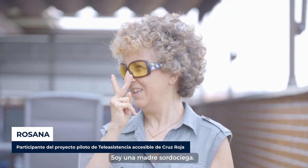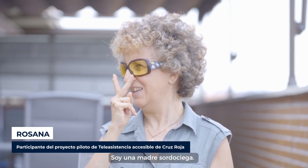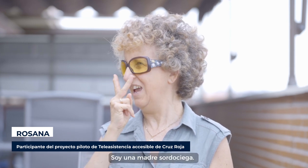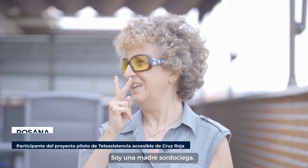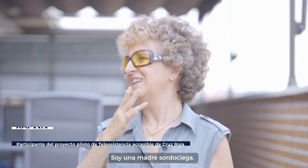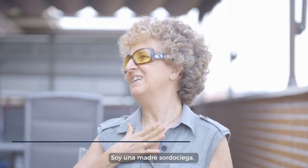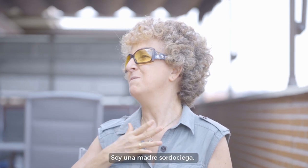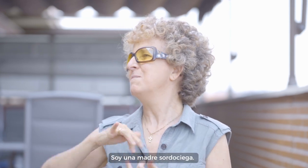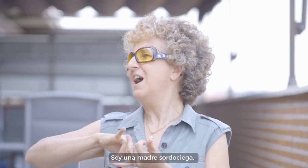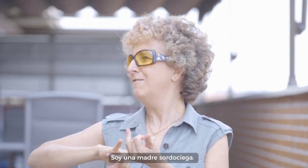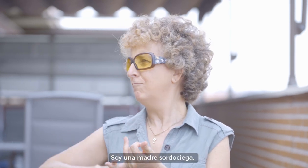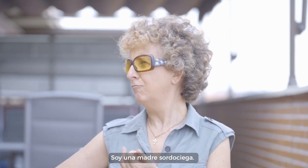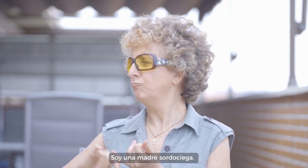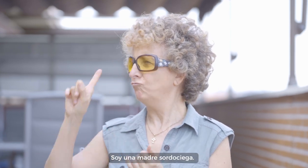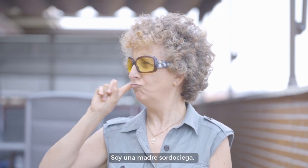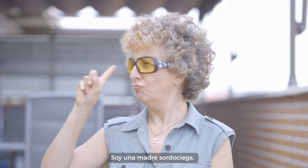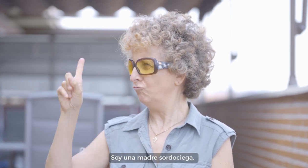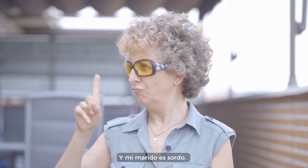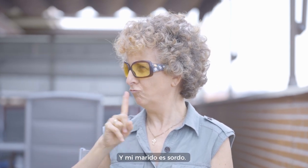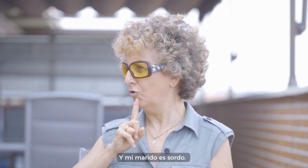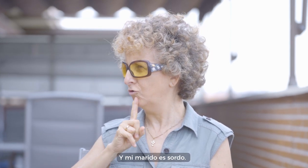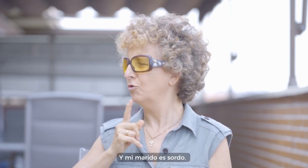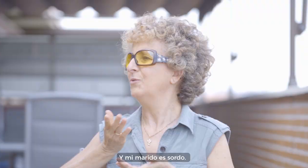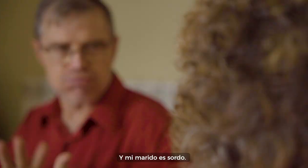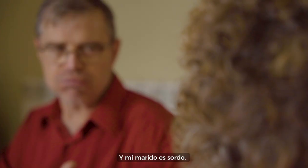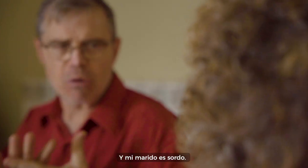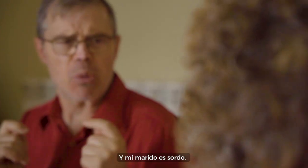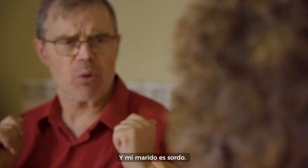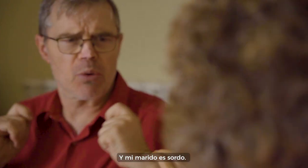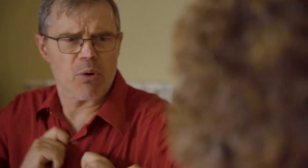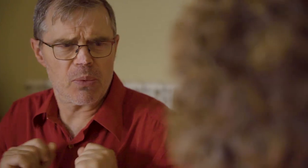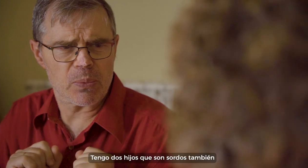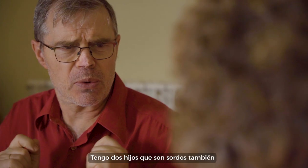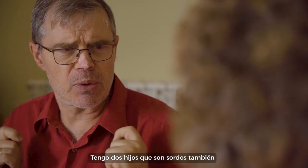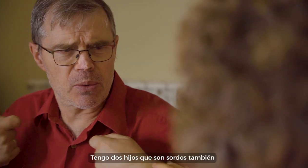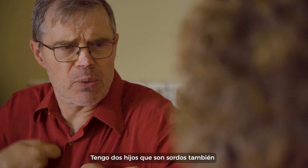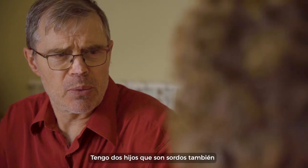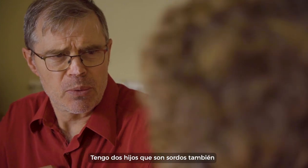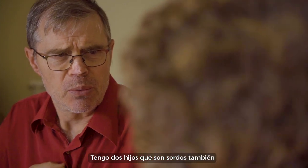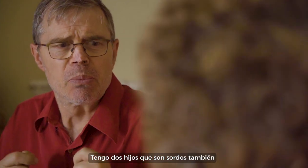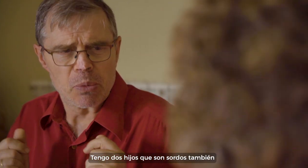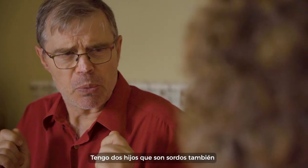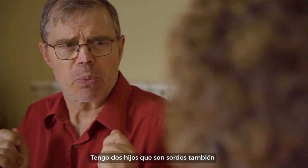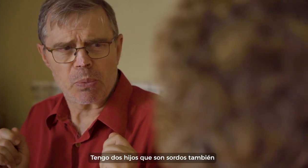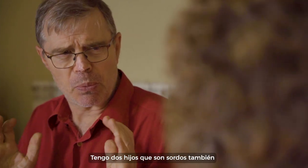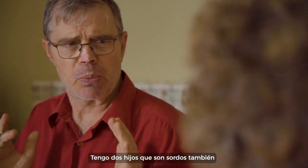Soy una madre sordociega y mi marido es sordo. Tengo dos hijos, que son sordos también.